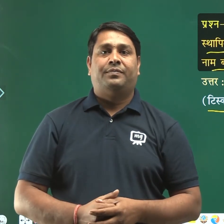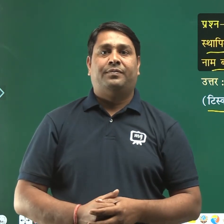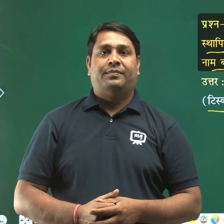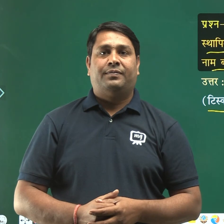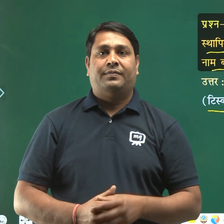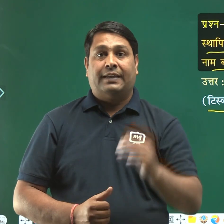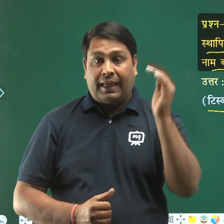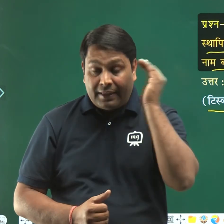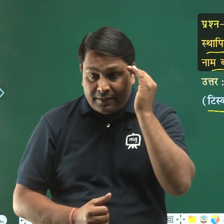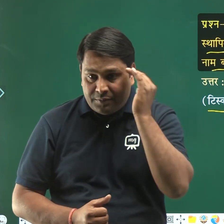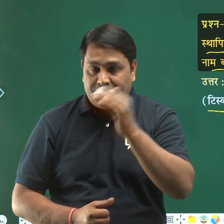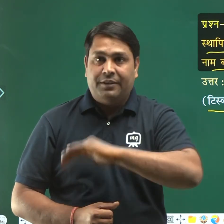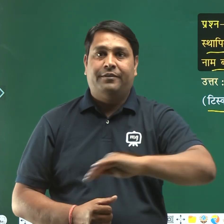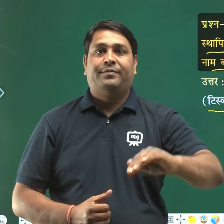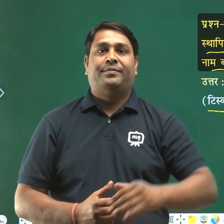समझे बच्चों?